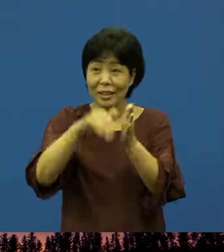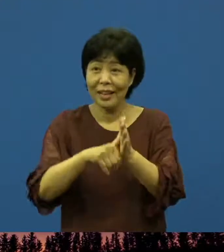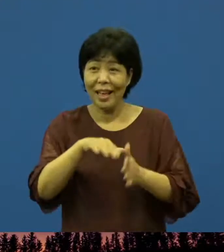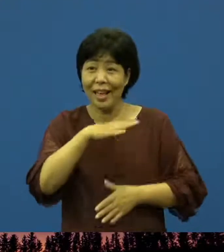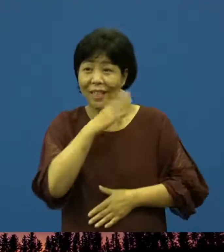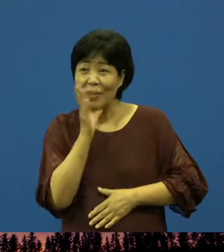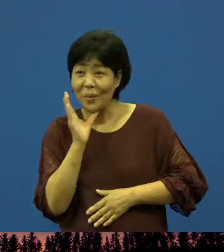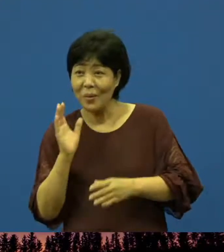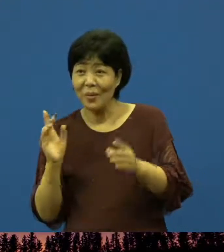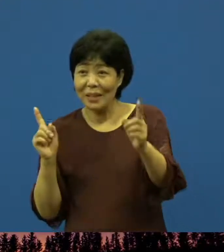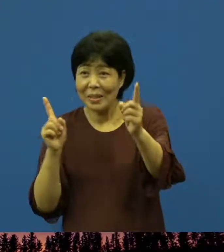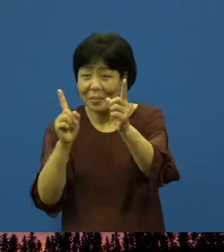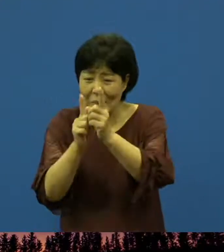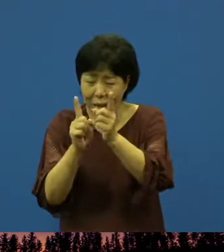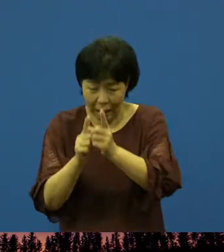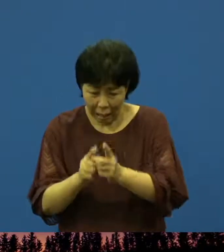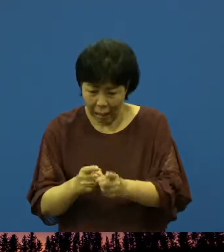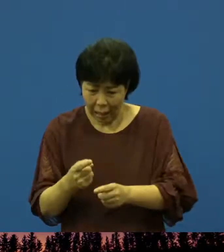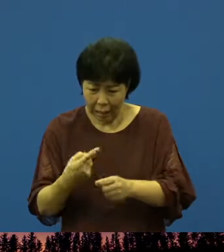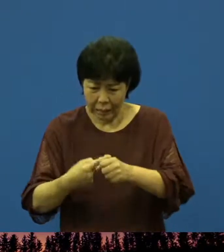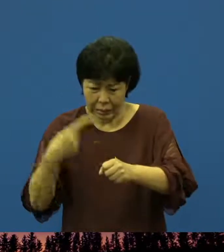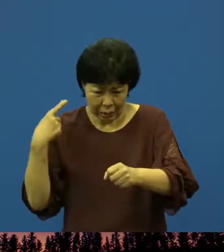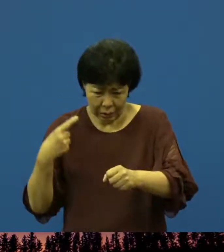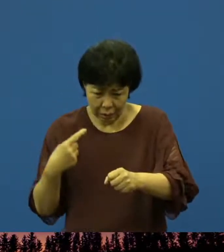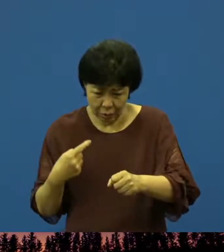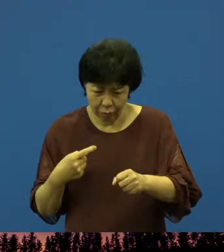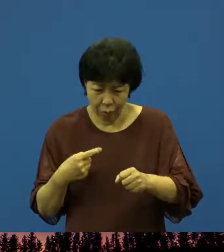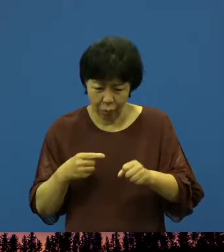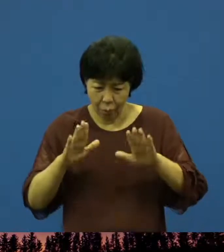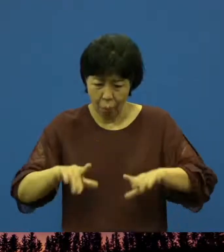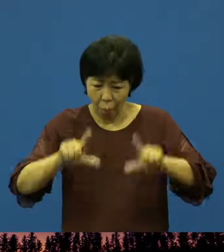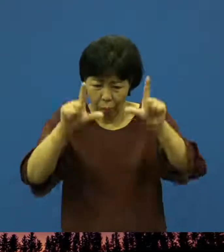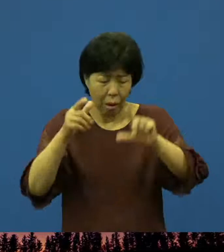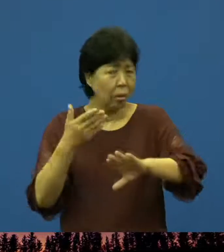만나보면 작년에 그 얼굴이 아니에요.